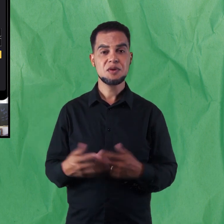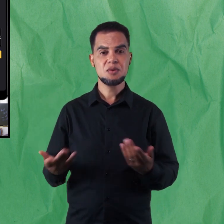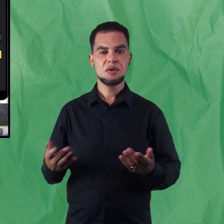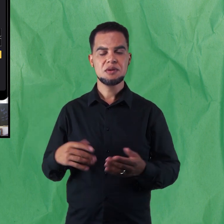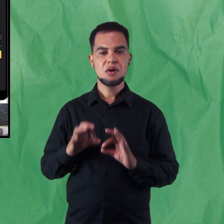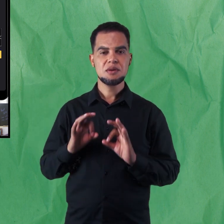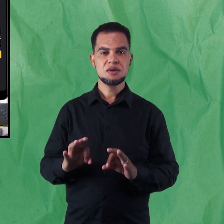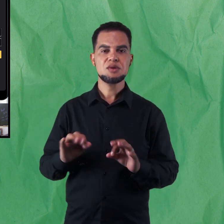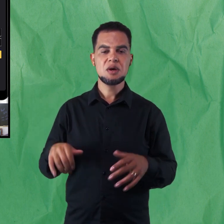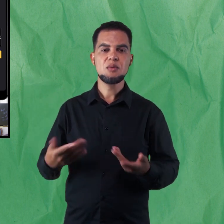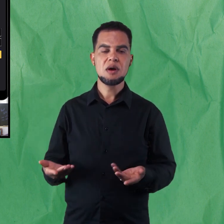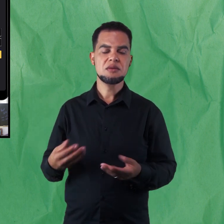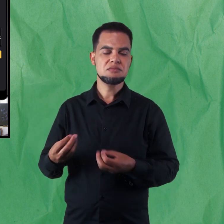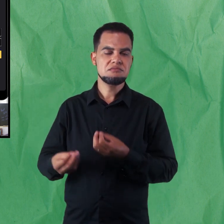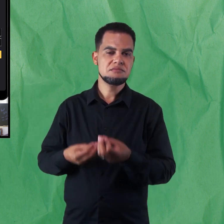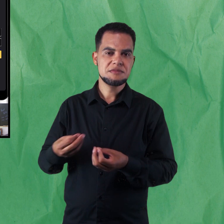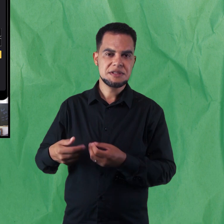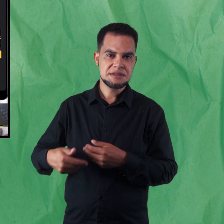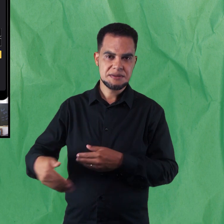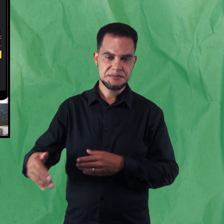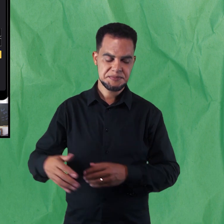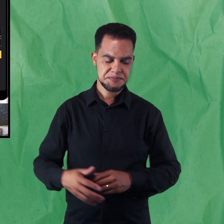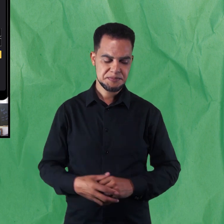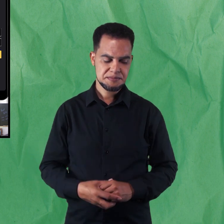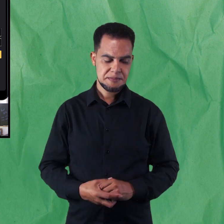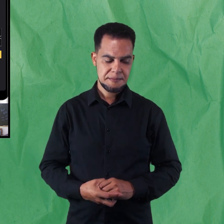quando eu autenticar como é que vai ser.